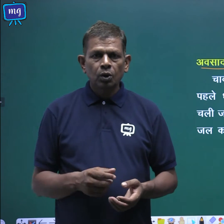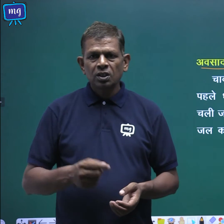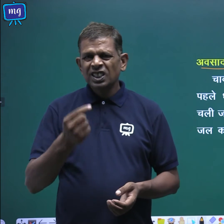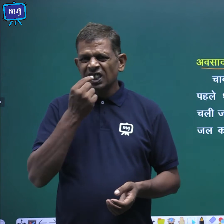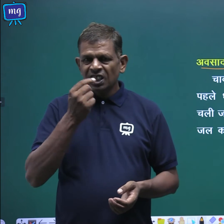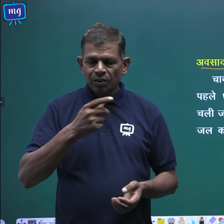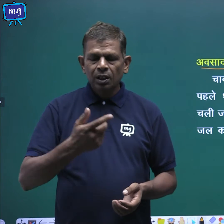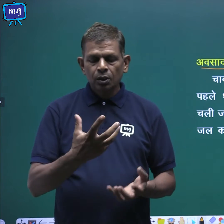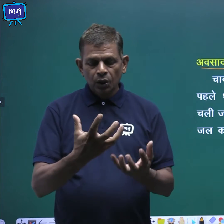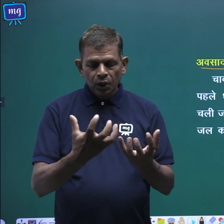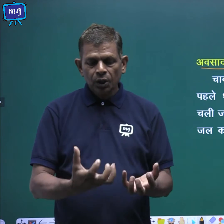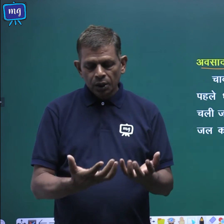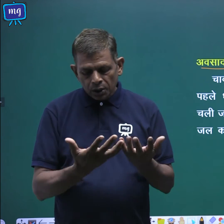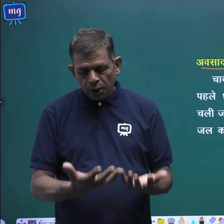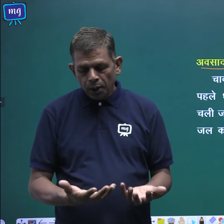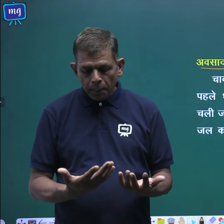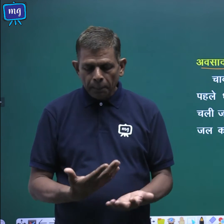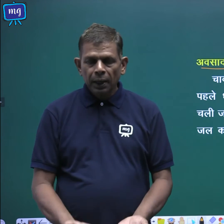या दाल तो नीचे बैठ जाते हैं